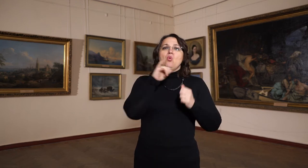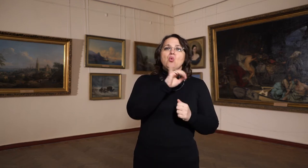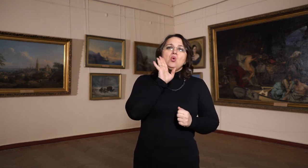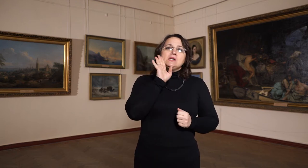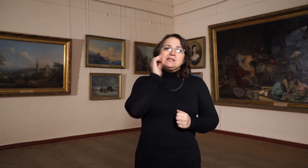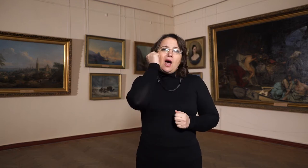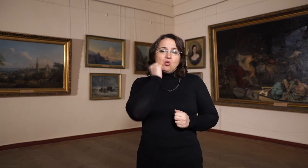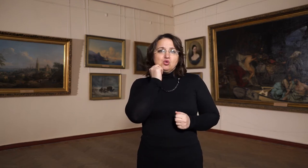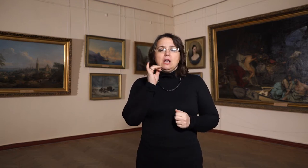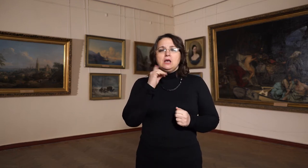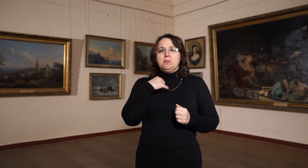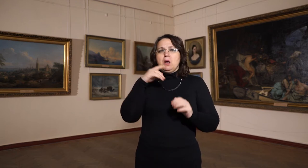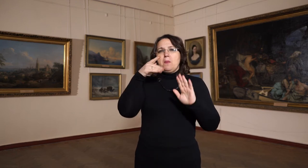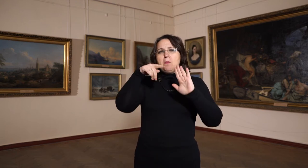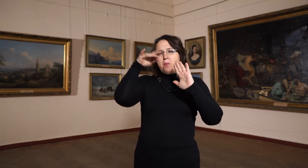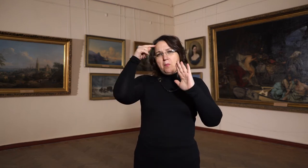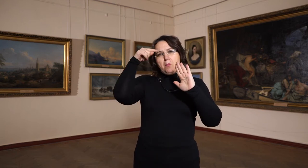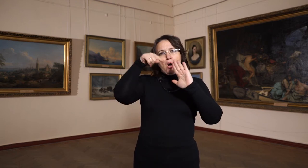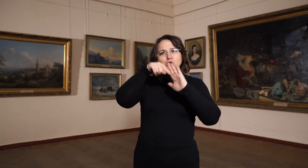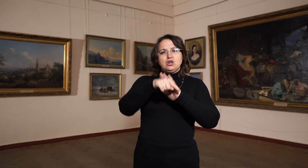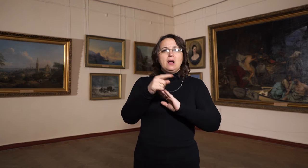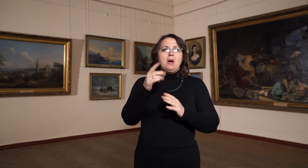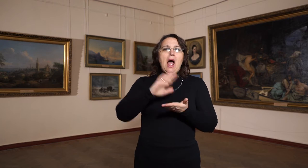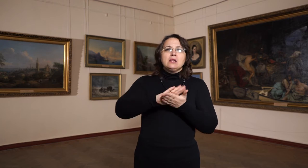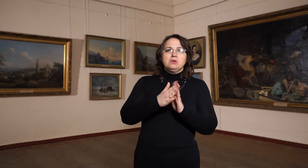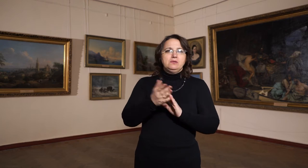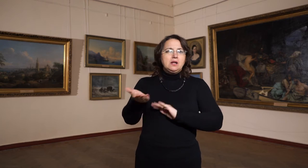мы погружаемся в атмосферу далекого прошлого.